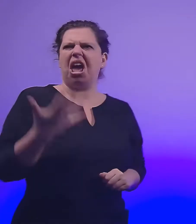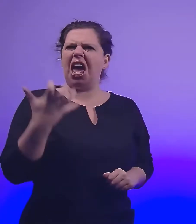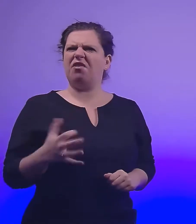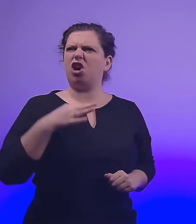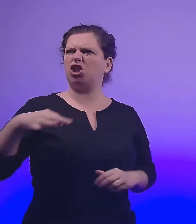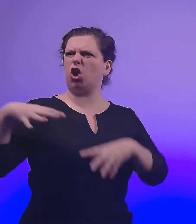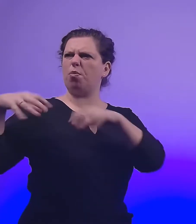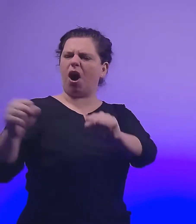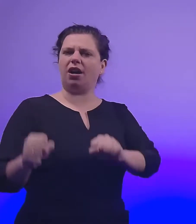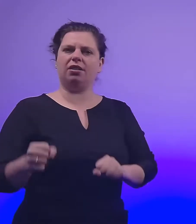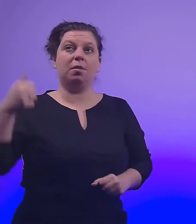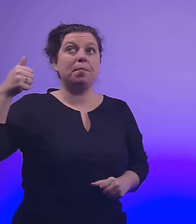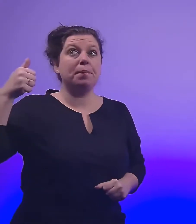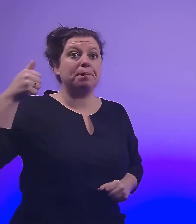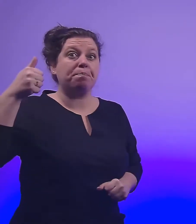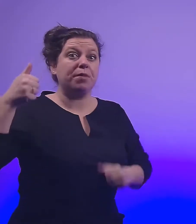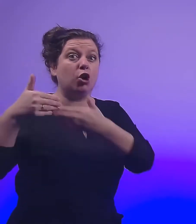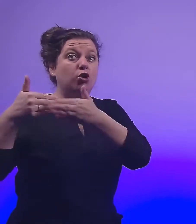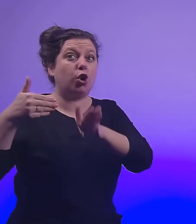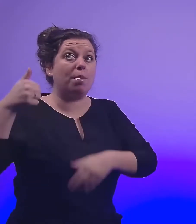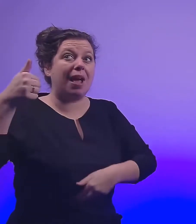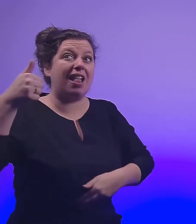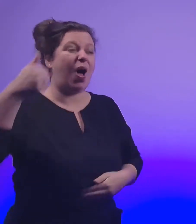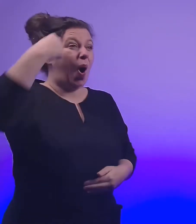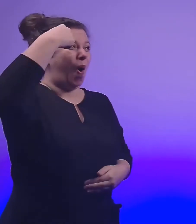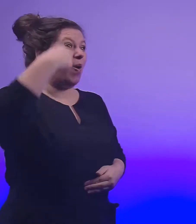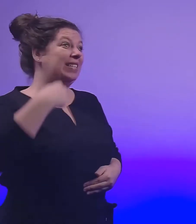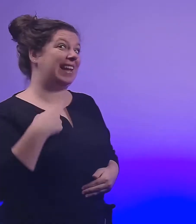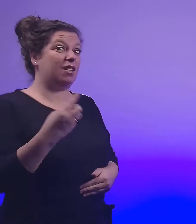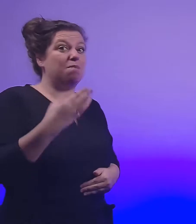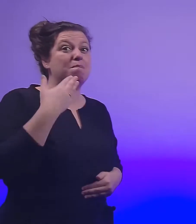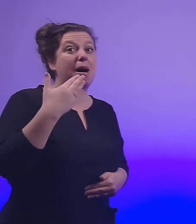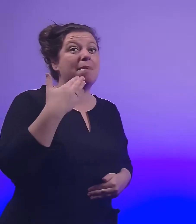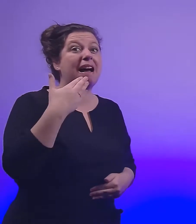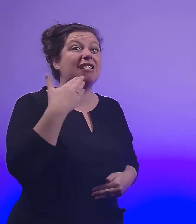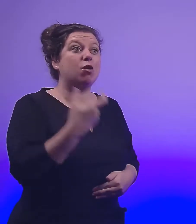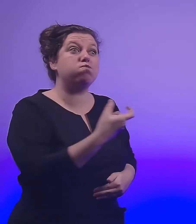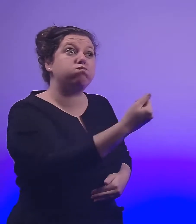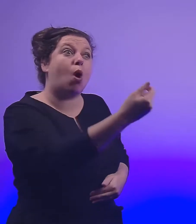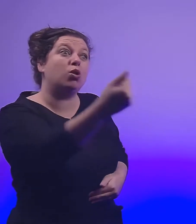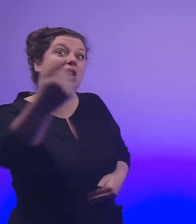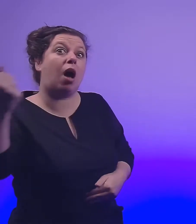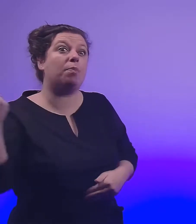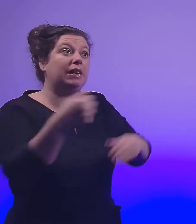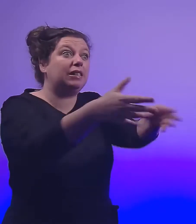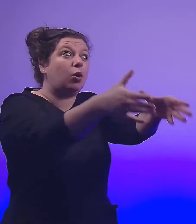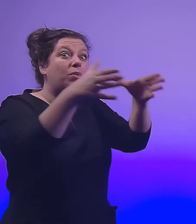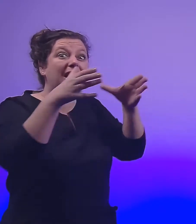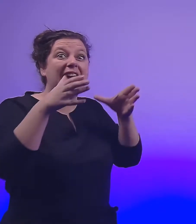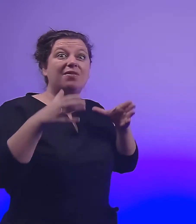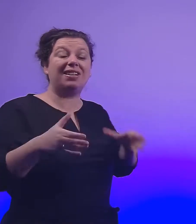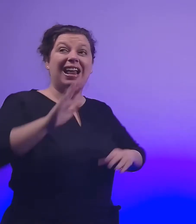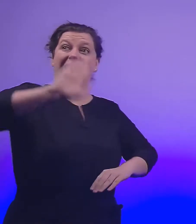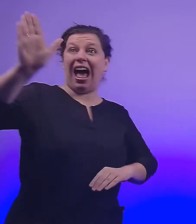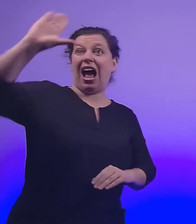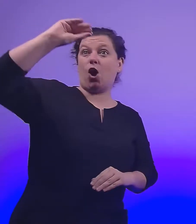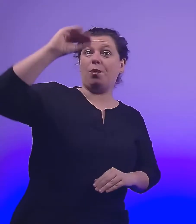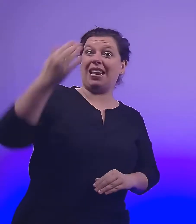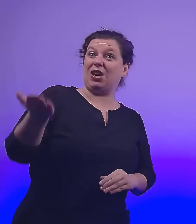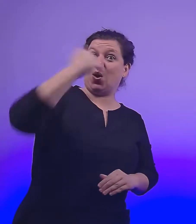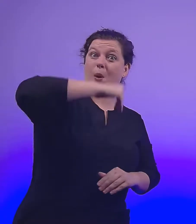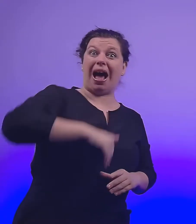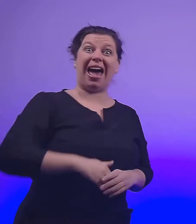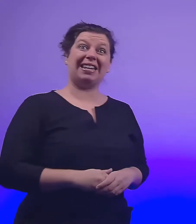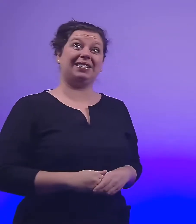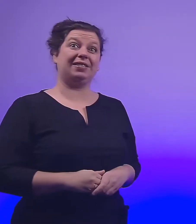Hé, hey, ik denk dat mama de boodschappen weer heeft laten leven. Nou, dan ga ik proberen het nu nog een keertje te doen. Hallo meneer, kom maar even verder hoor. Zoek